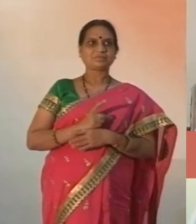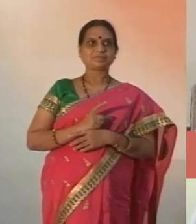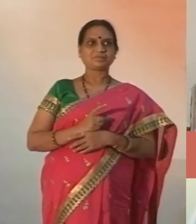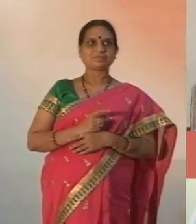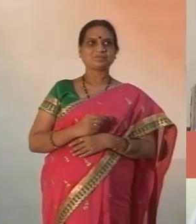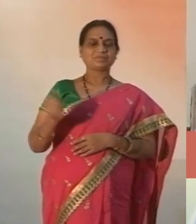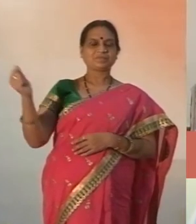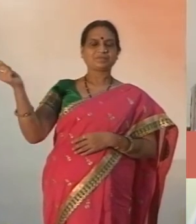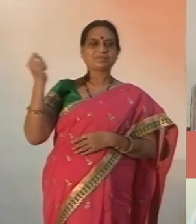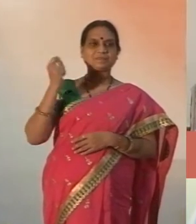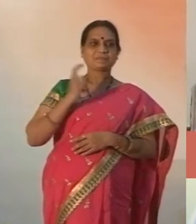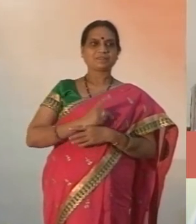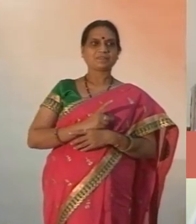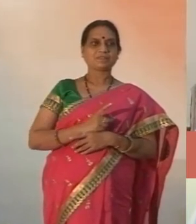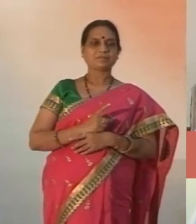शक्ति को